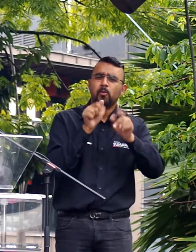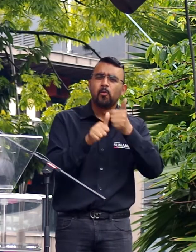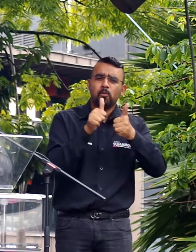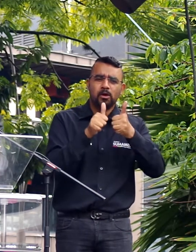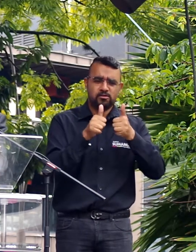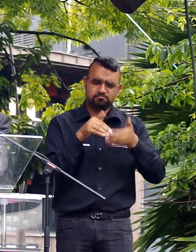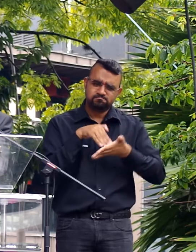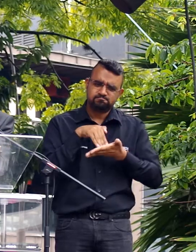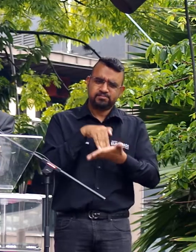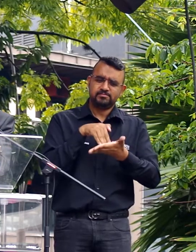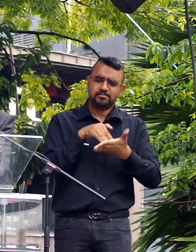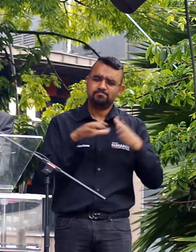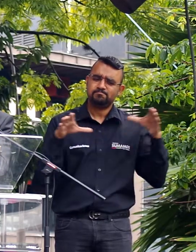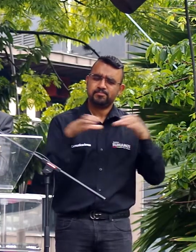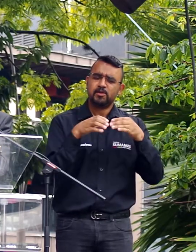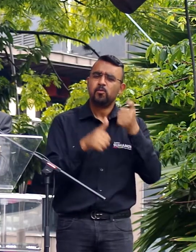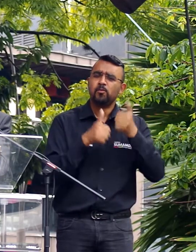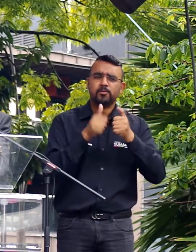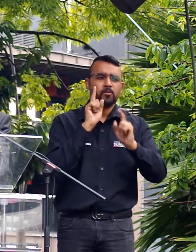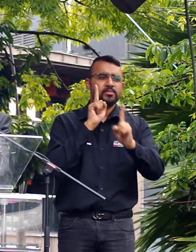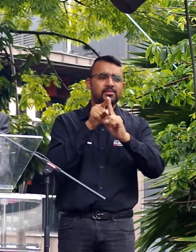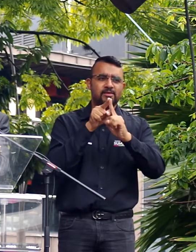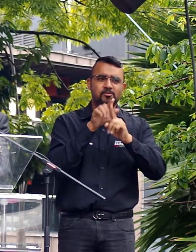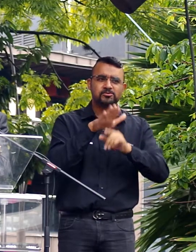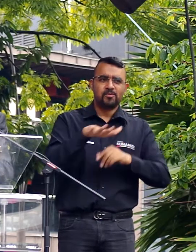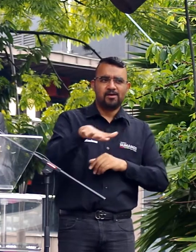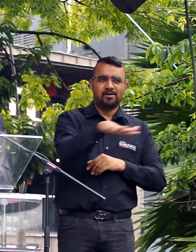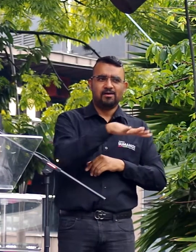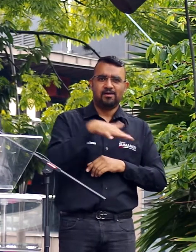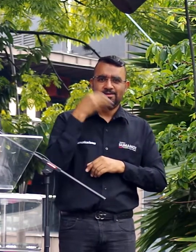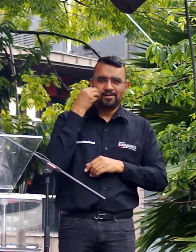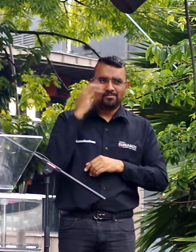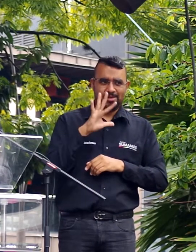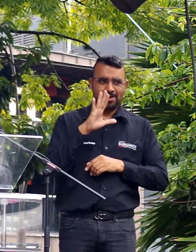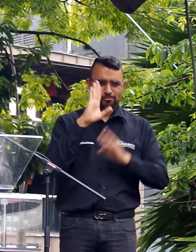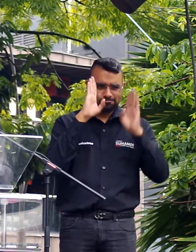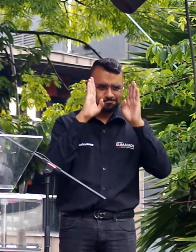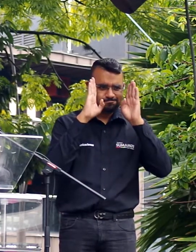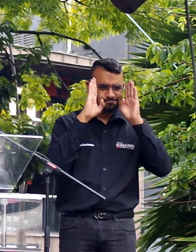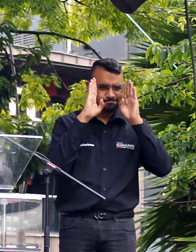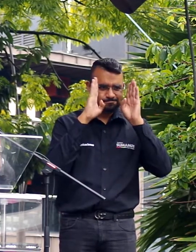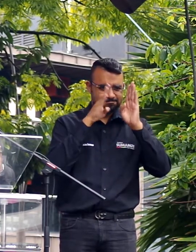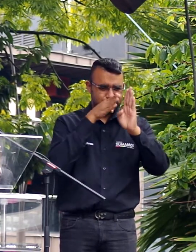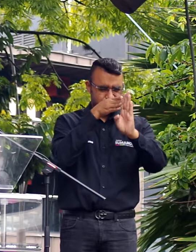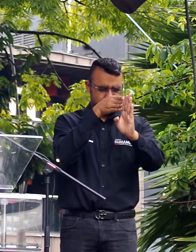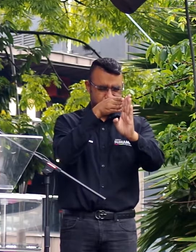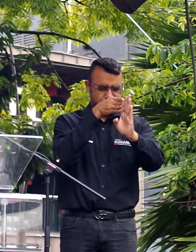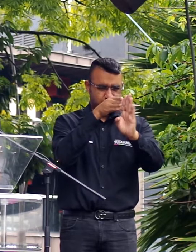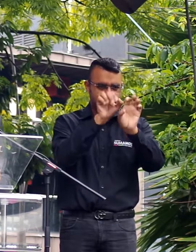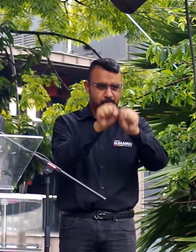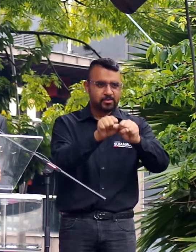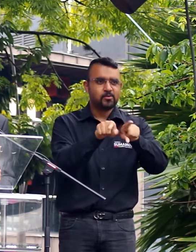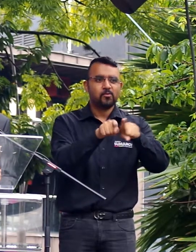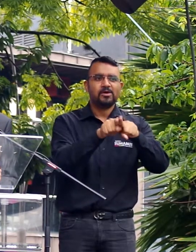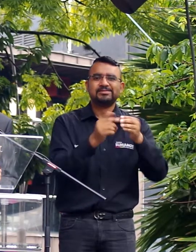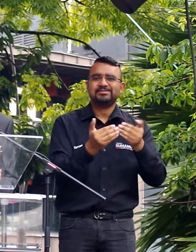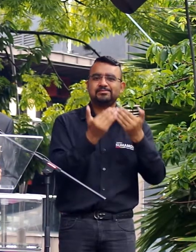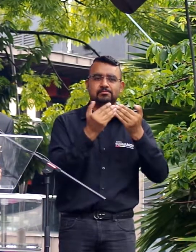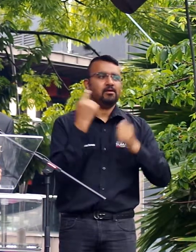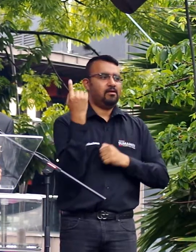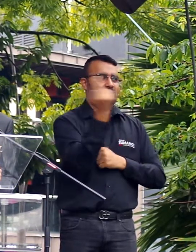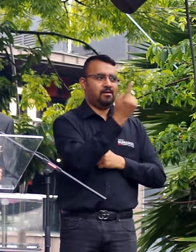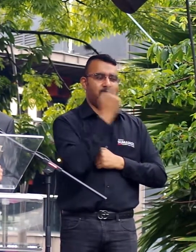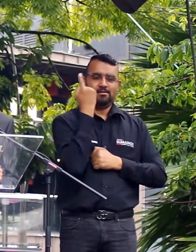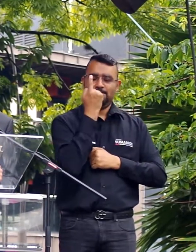todos es Envigado. Solo desde ese momento nos volvemos y nos convertimos en un referente para todo